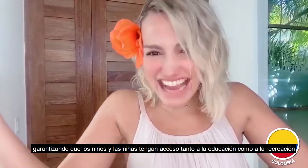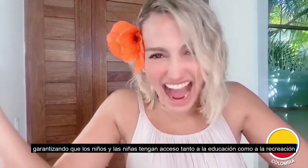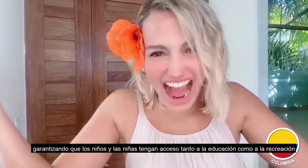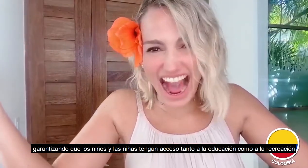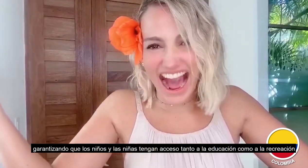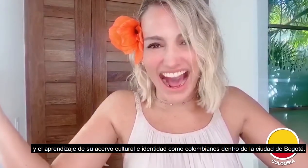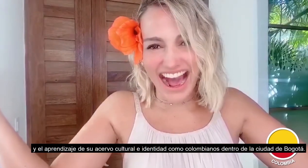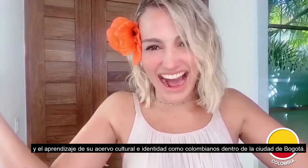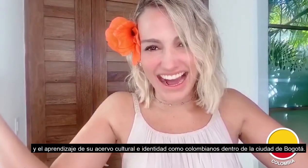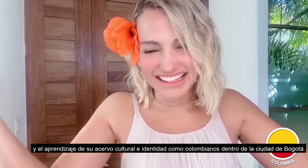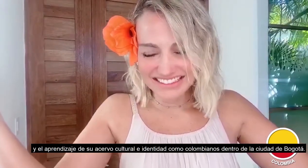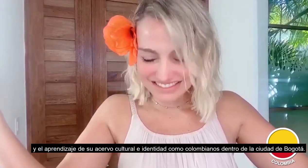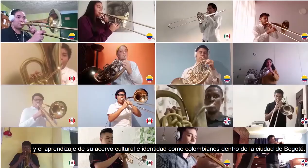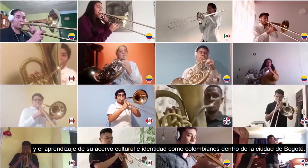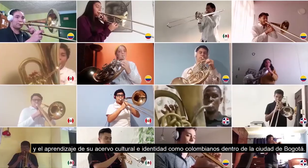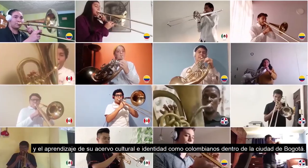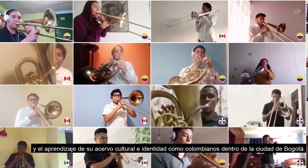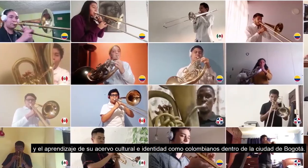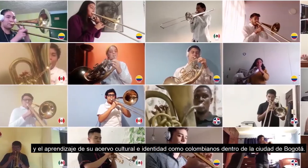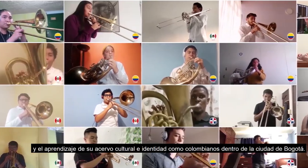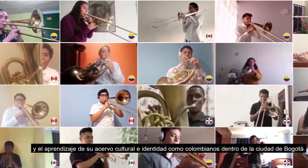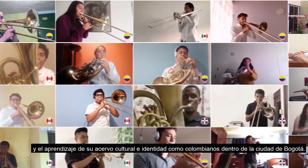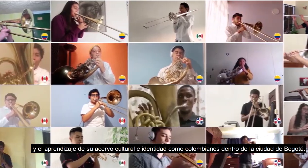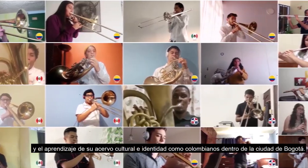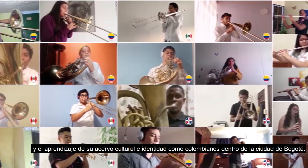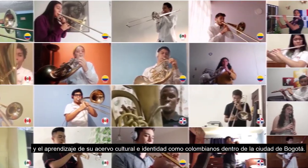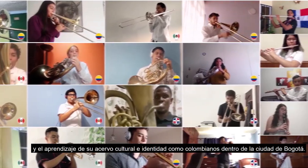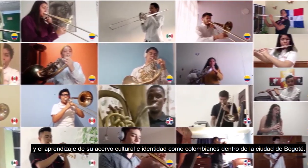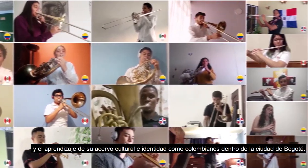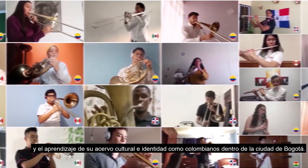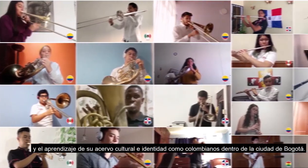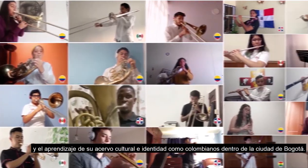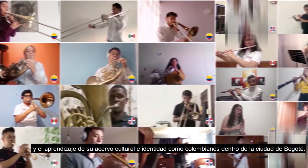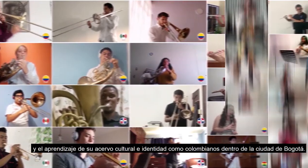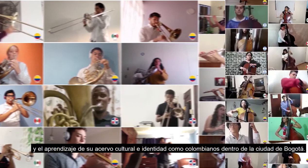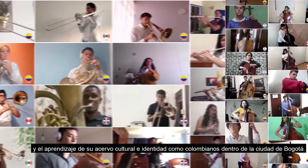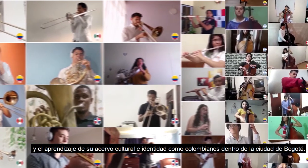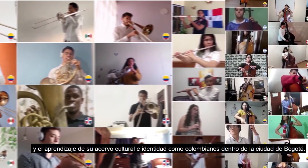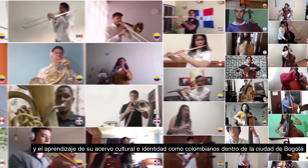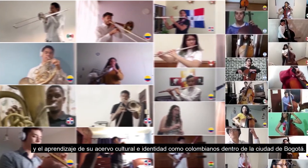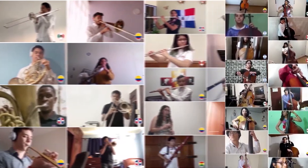recreación y al aprendizaje de su acervo cultural e identidad como colombianos dentro de la ciudad de Bogotá.